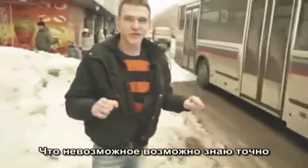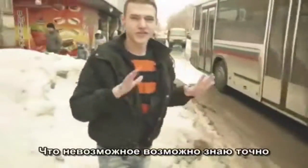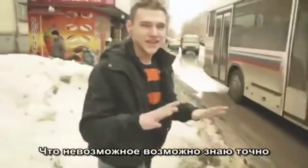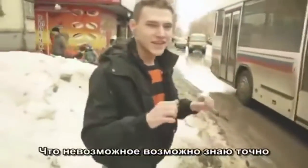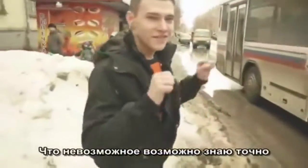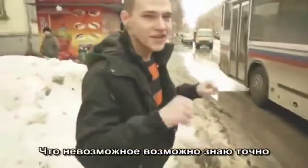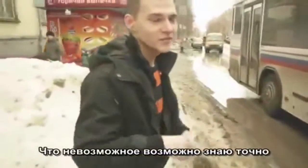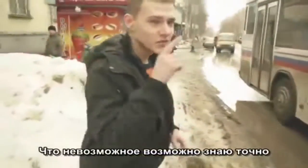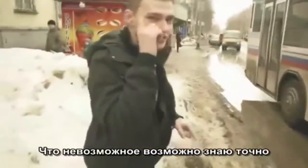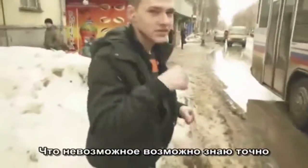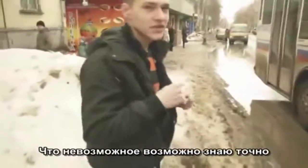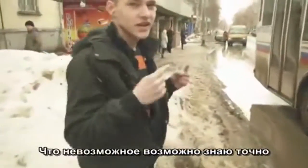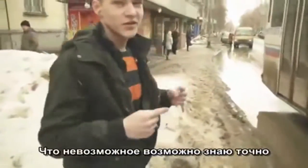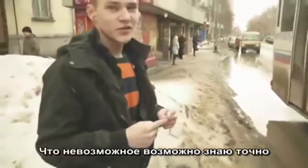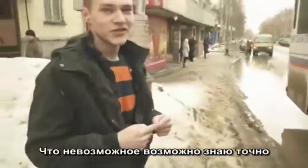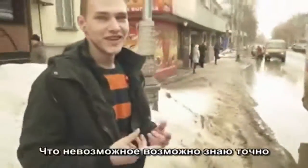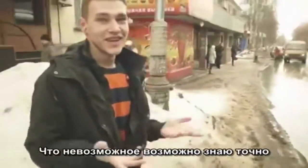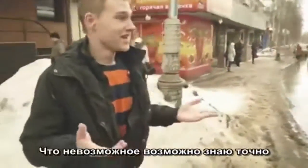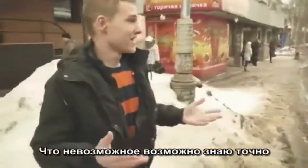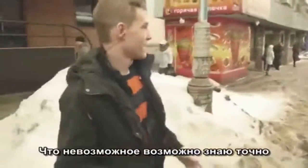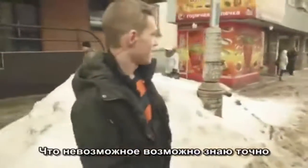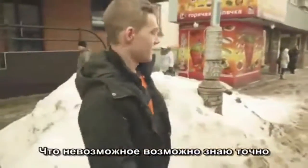невозможно, невозможно, знаю точно.